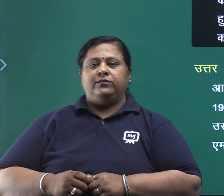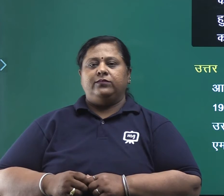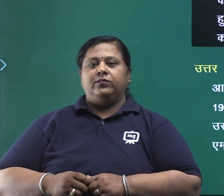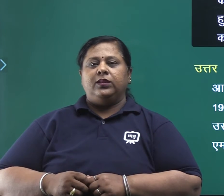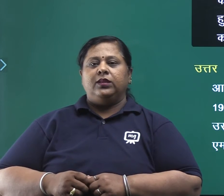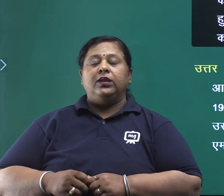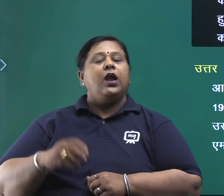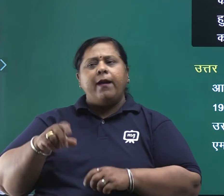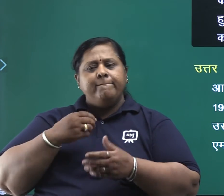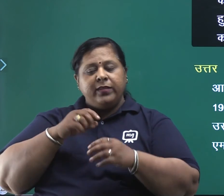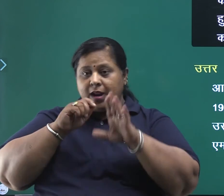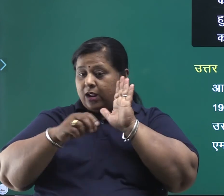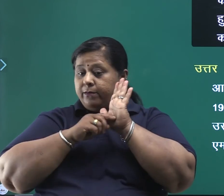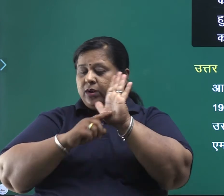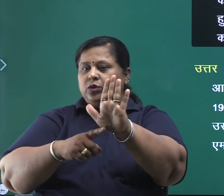कब रिलीज हुई?